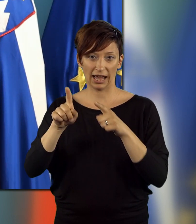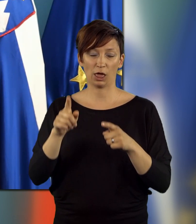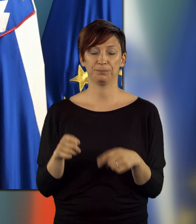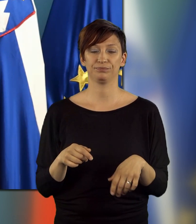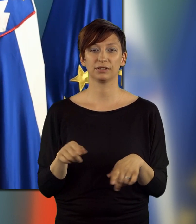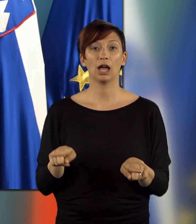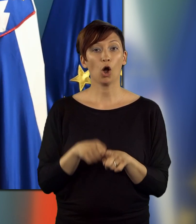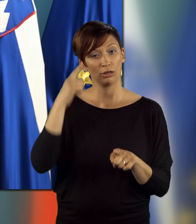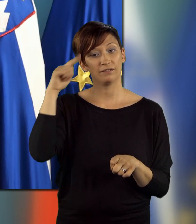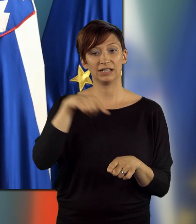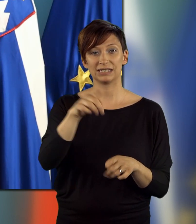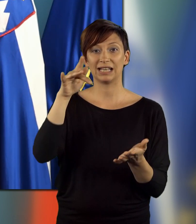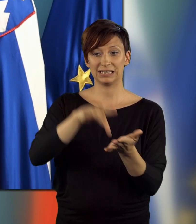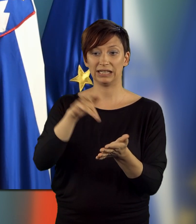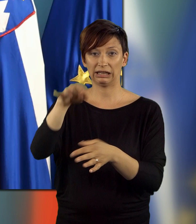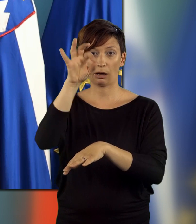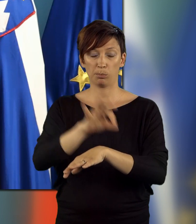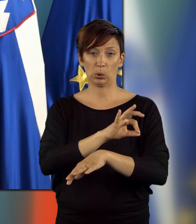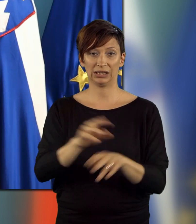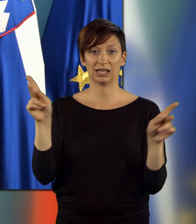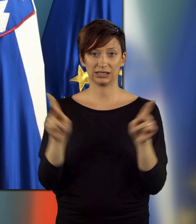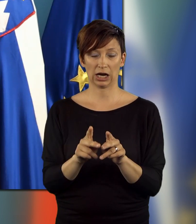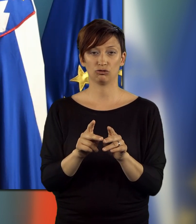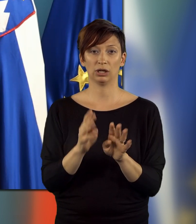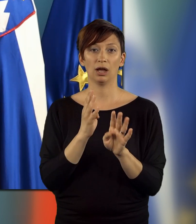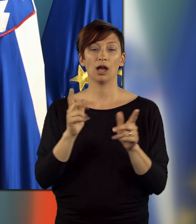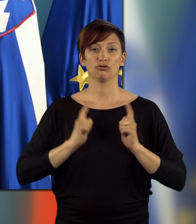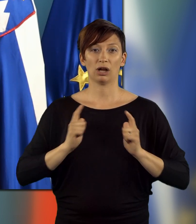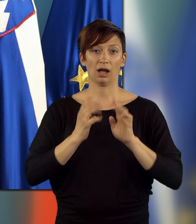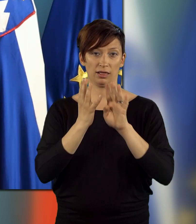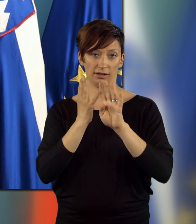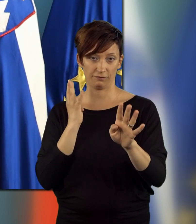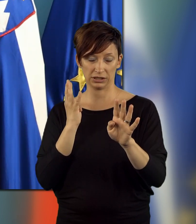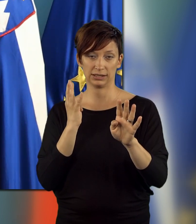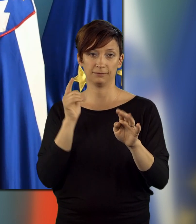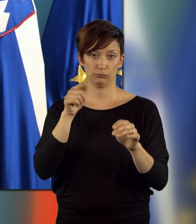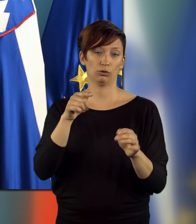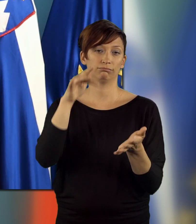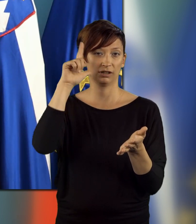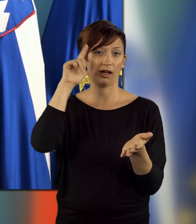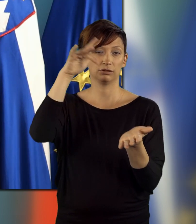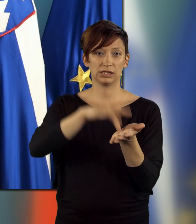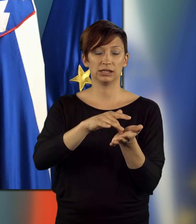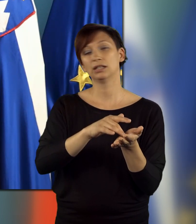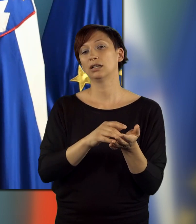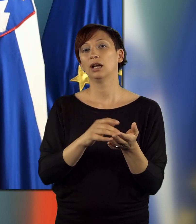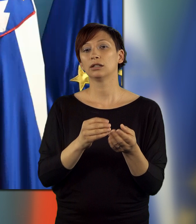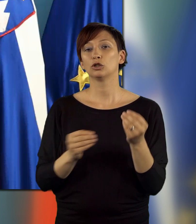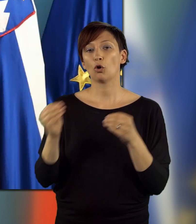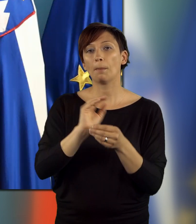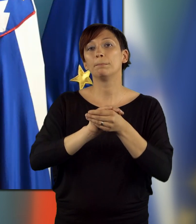veste, je cilj tega projekta, da skrajšujemo čakalno dobo, da